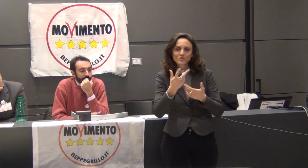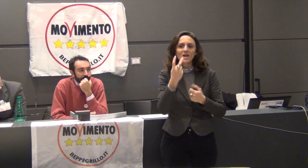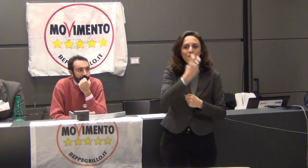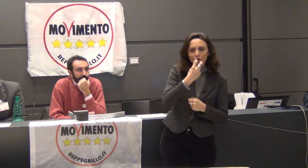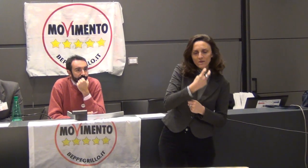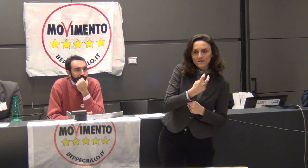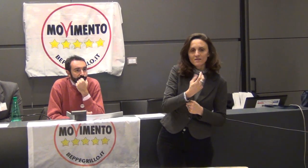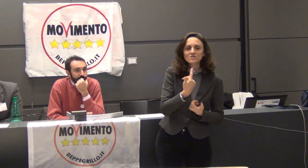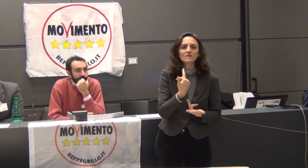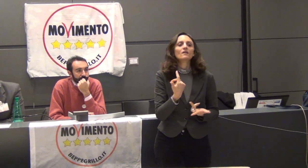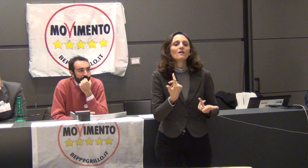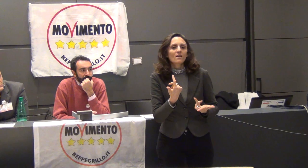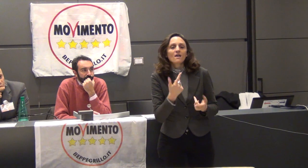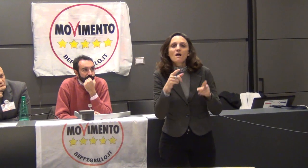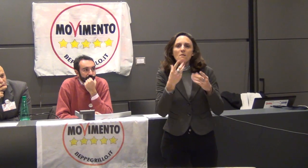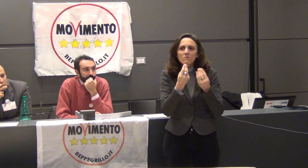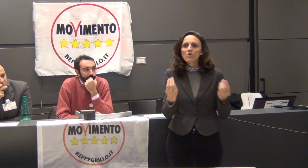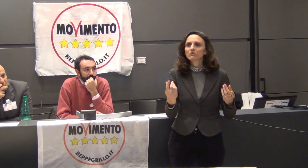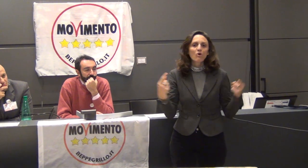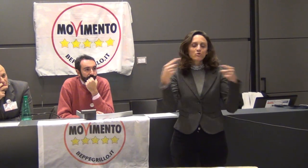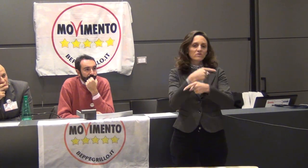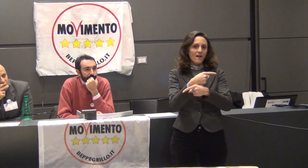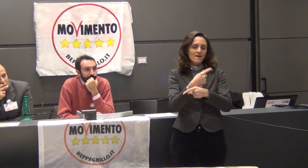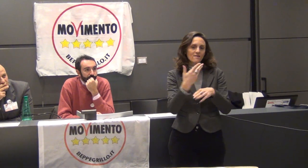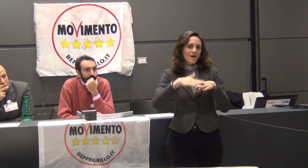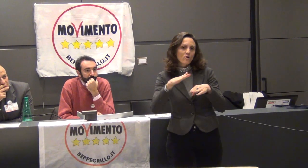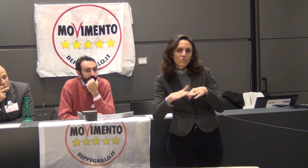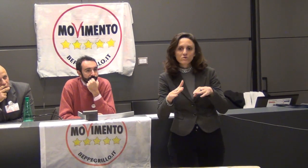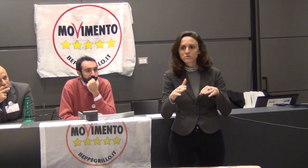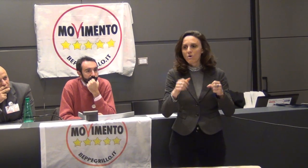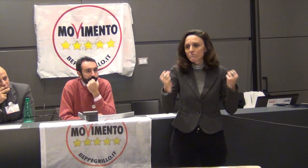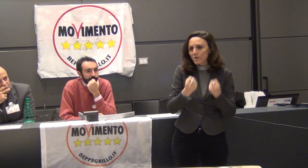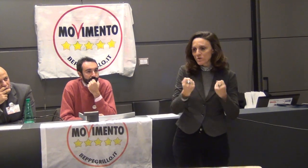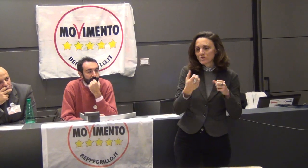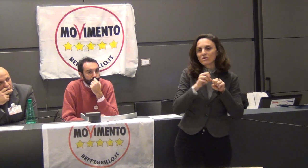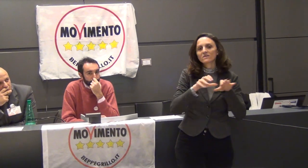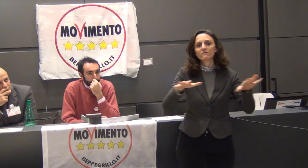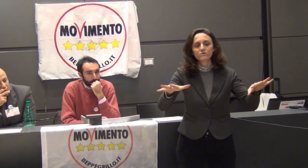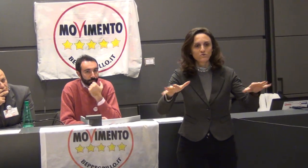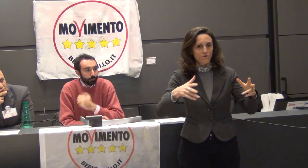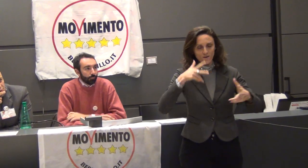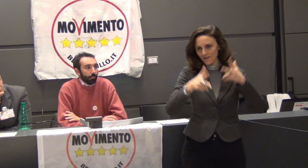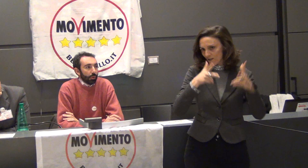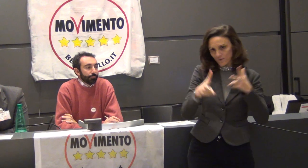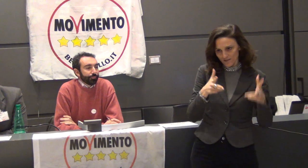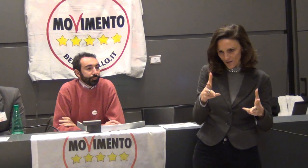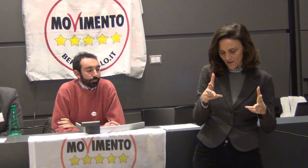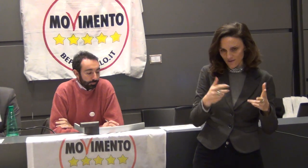sono i bambini sordi c'è anche la possibilità di portarli alle neopetie e invece molti non